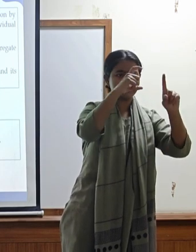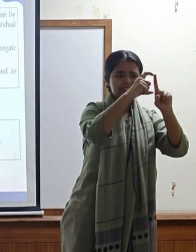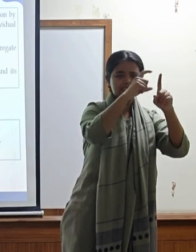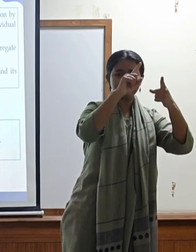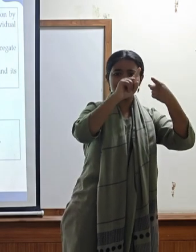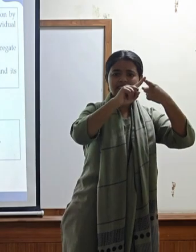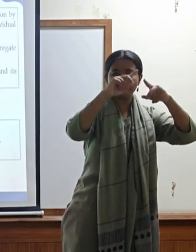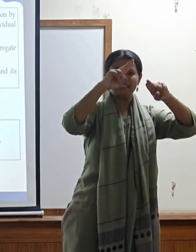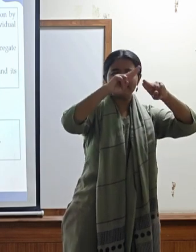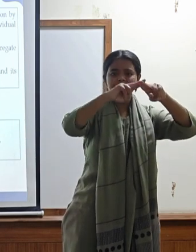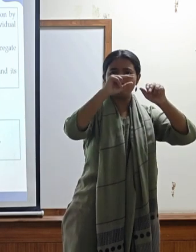LC25,